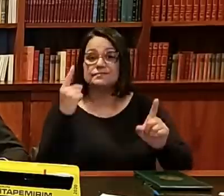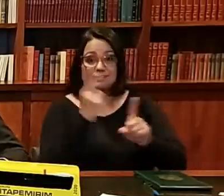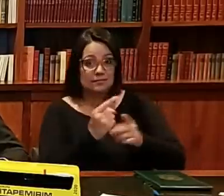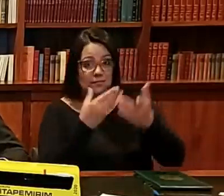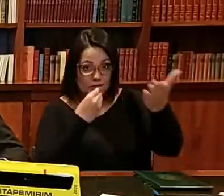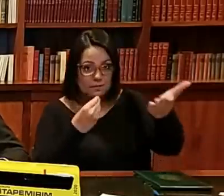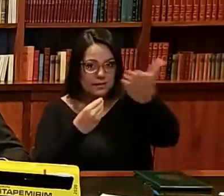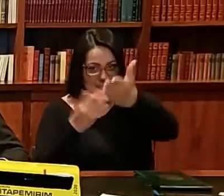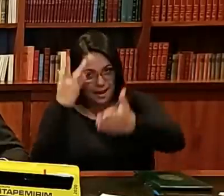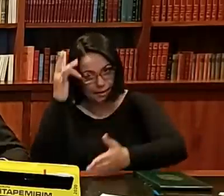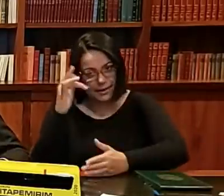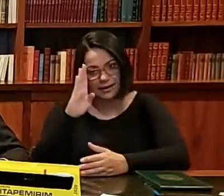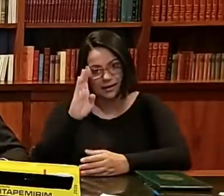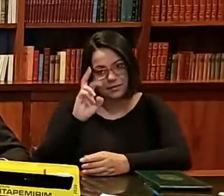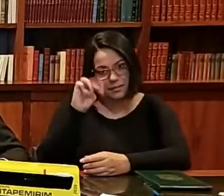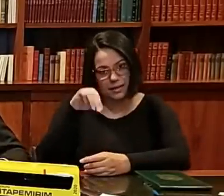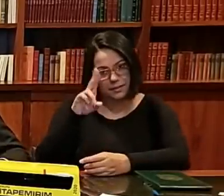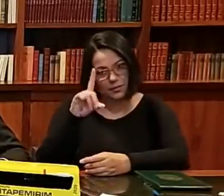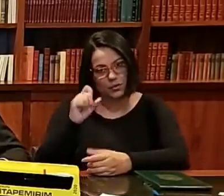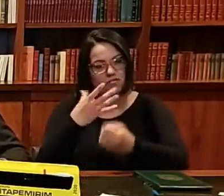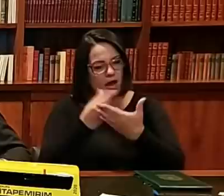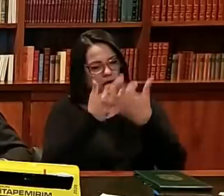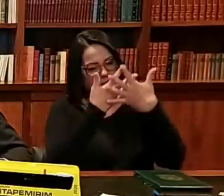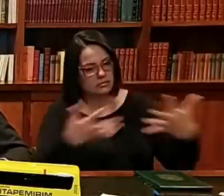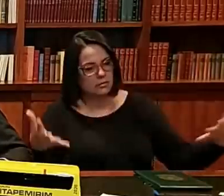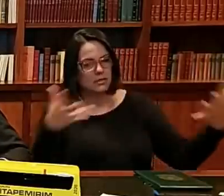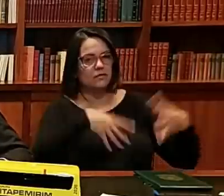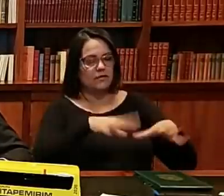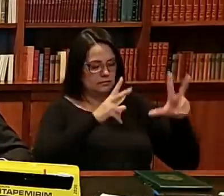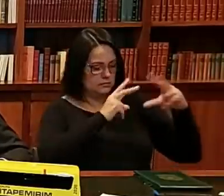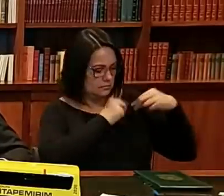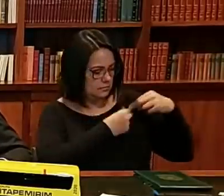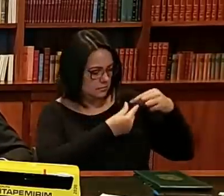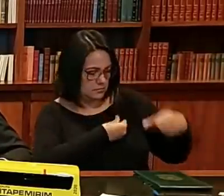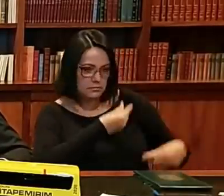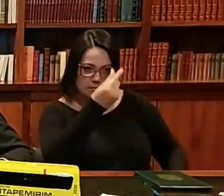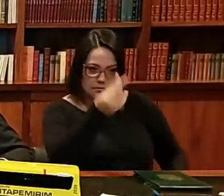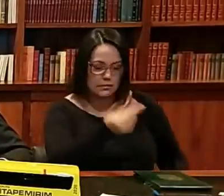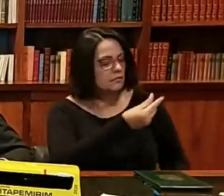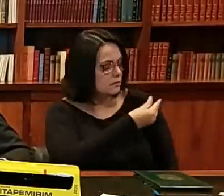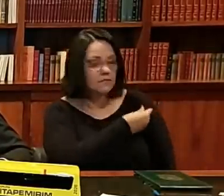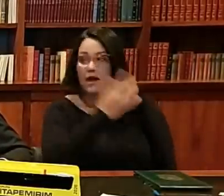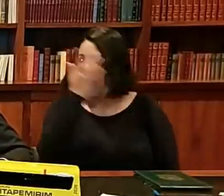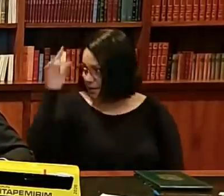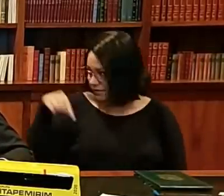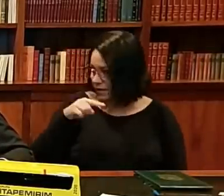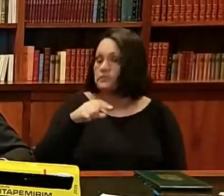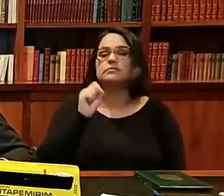a tropa toda. Vai ter um evento também, muitas autoridades serão condecoradas, amigos da aeronáutica. Vai estar lá, Tarcísio? Sim, senhor. Vamos